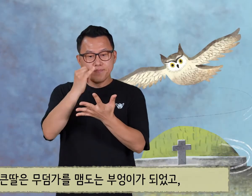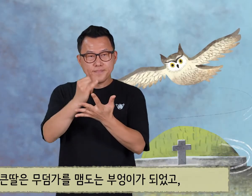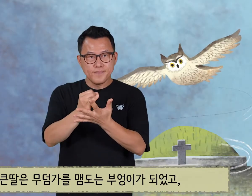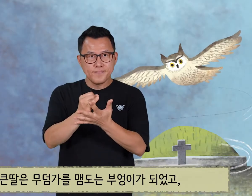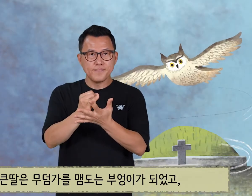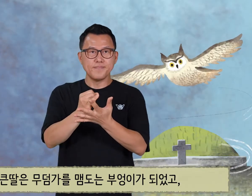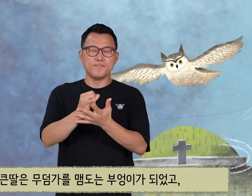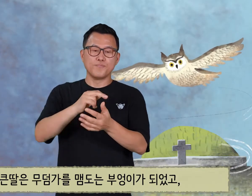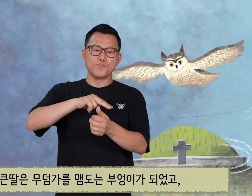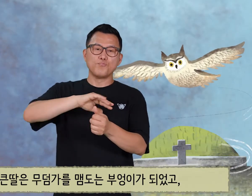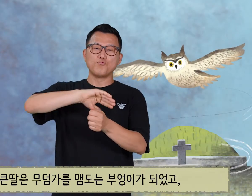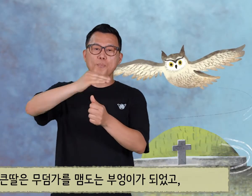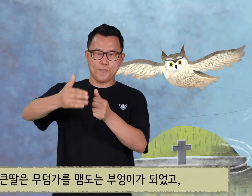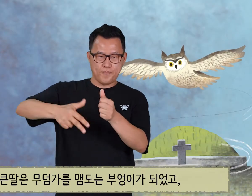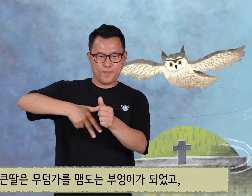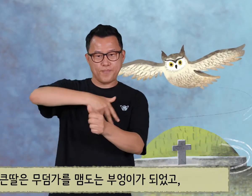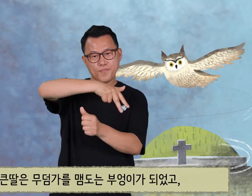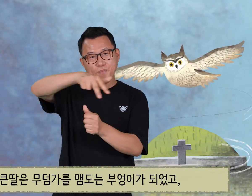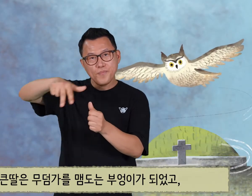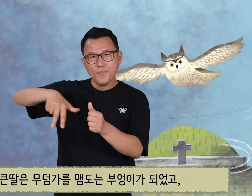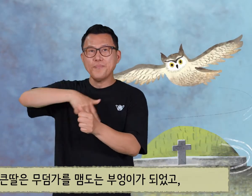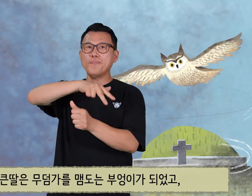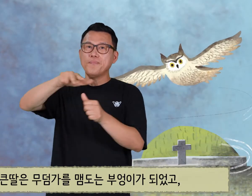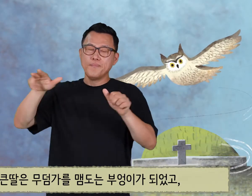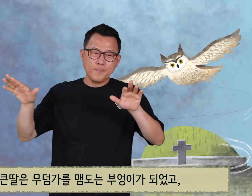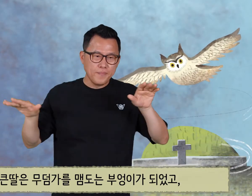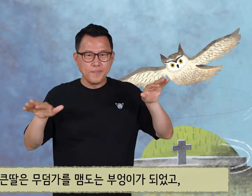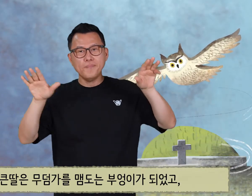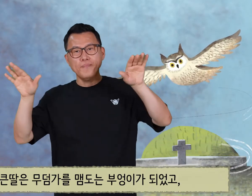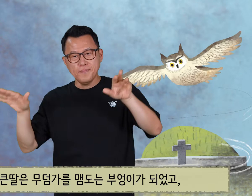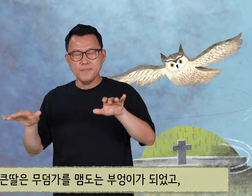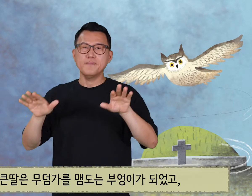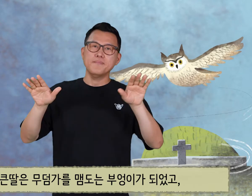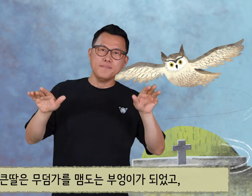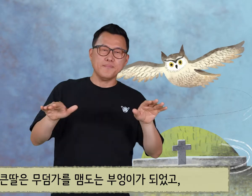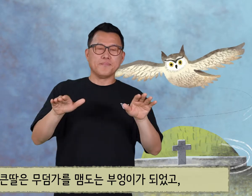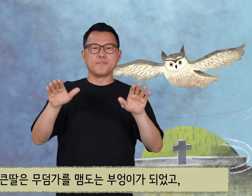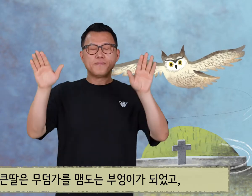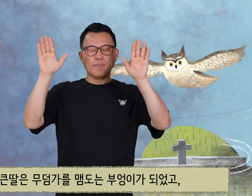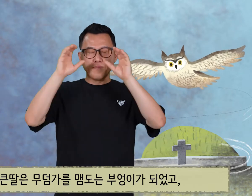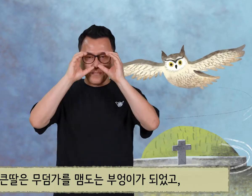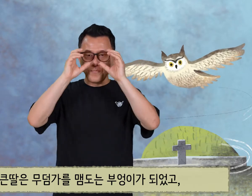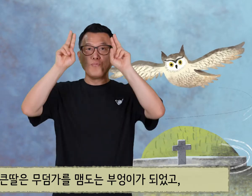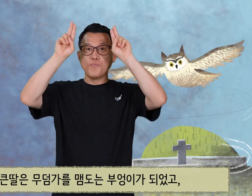두 딸 중 큰딸은 무덤가를 맴도는 부엉이가 되었고